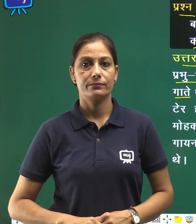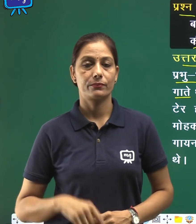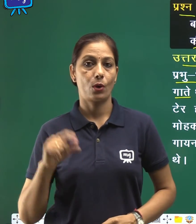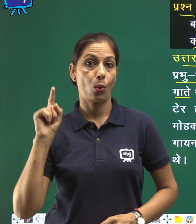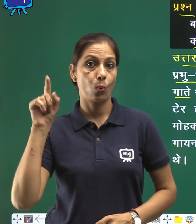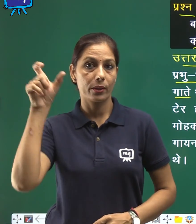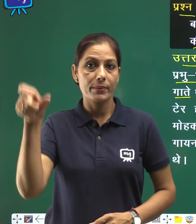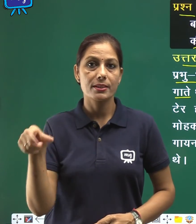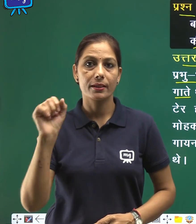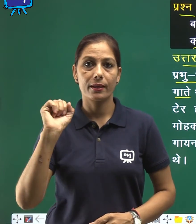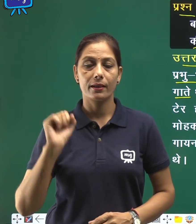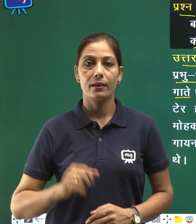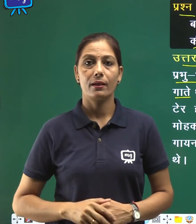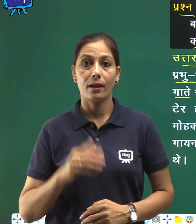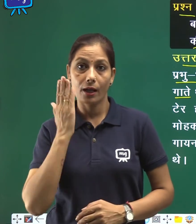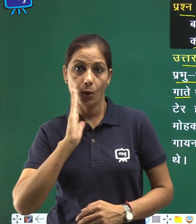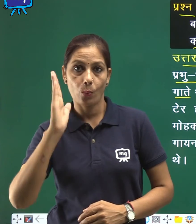उनके गानों में